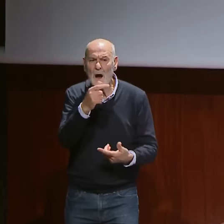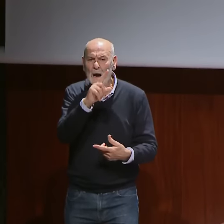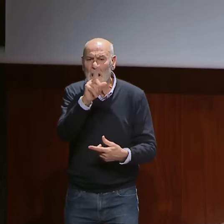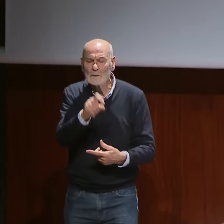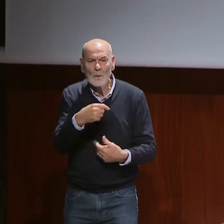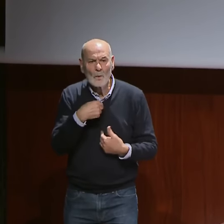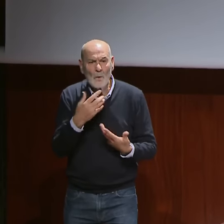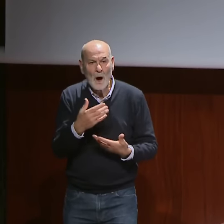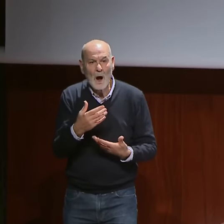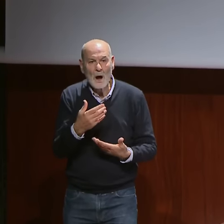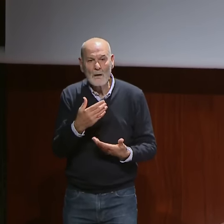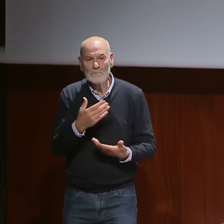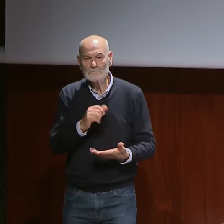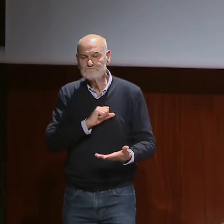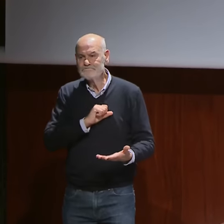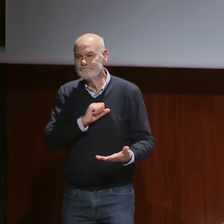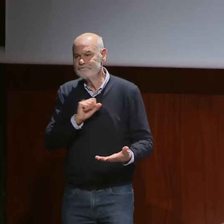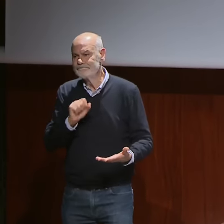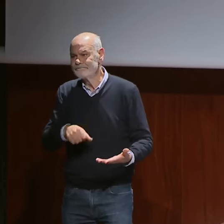vraiment,